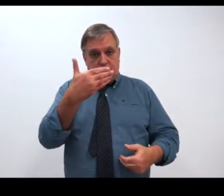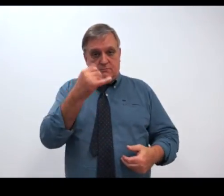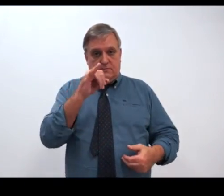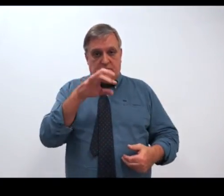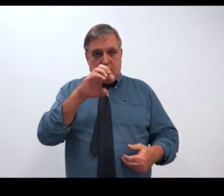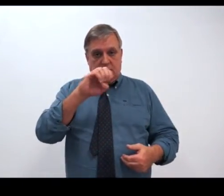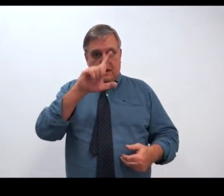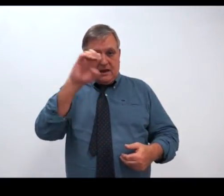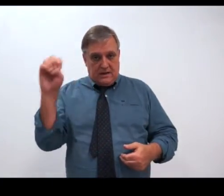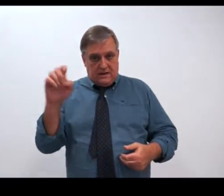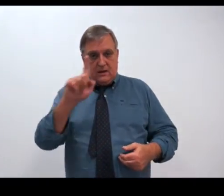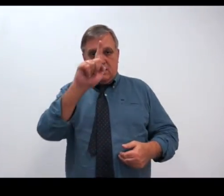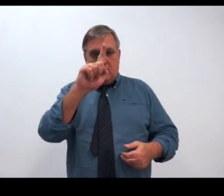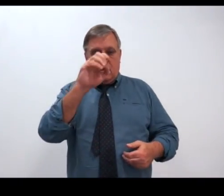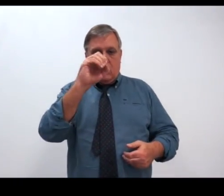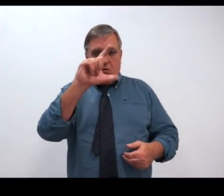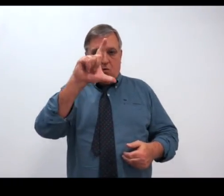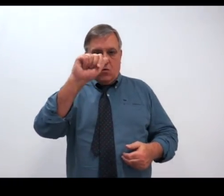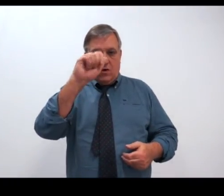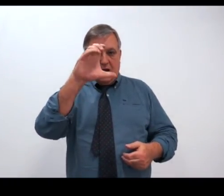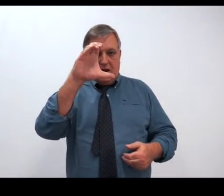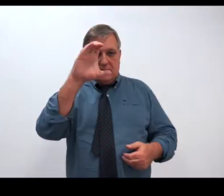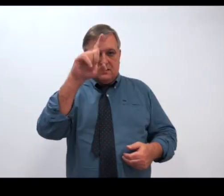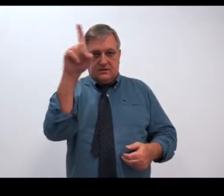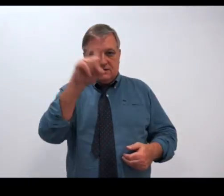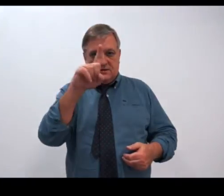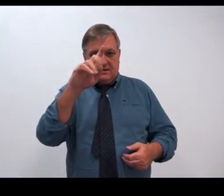Bonjour, je suis Mireille Golazewski,